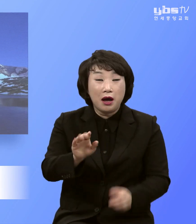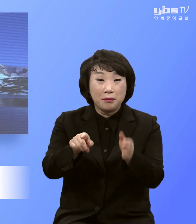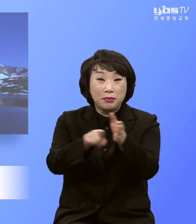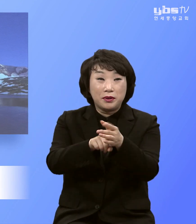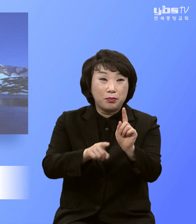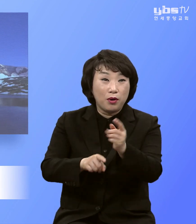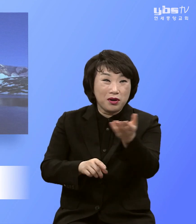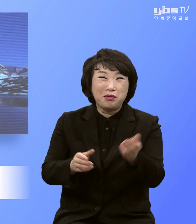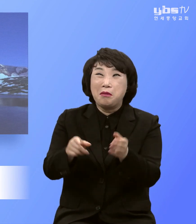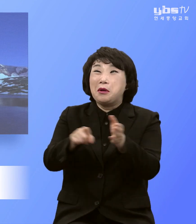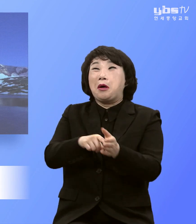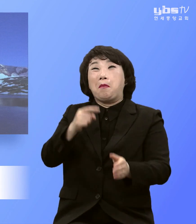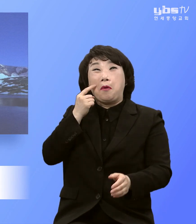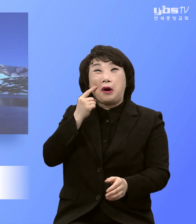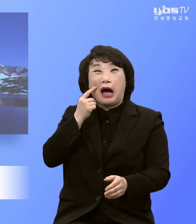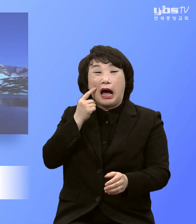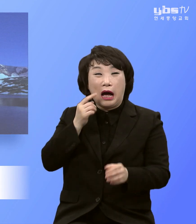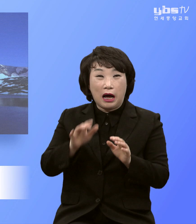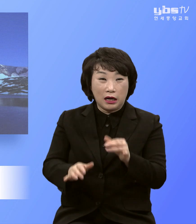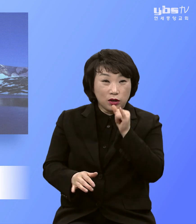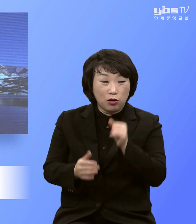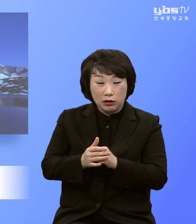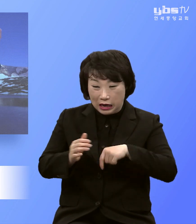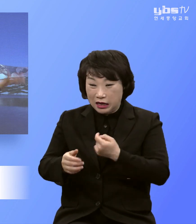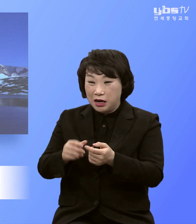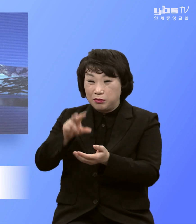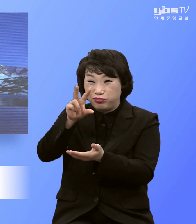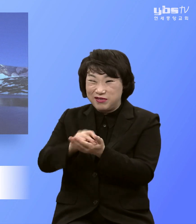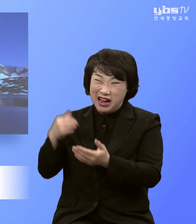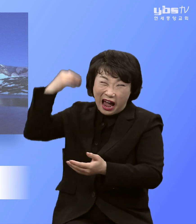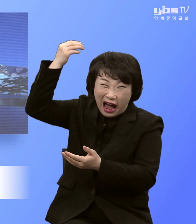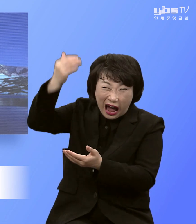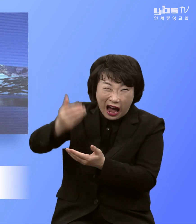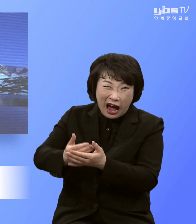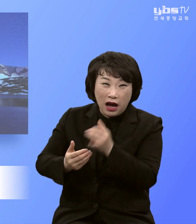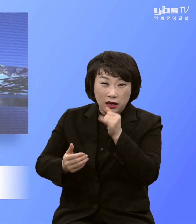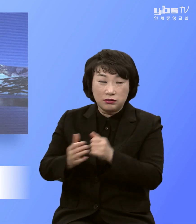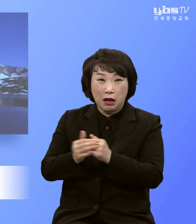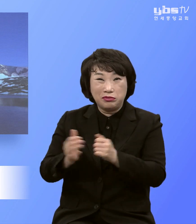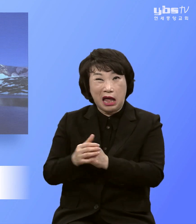한번 믿어보는 것이고, 자기가 가진 문제는 태산 같으니까